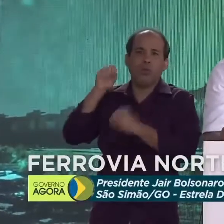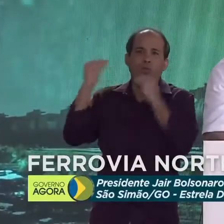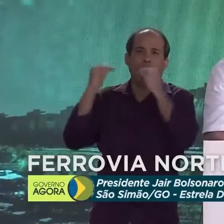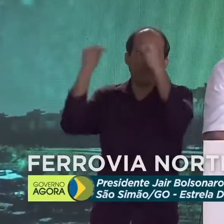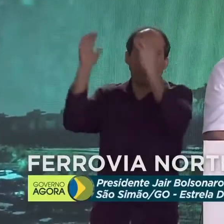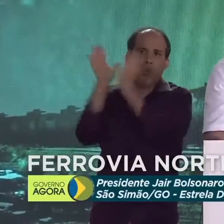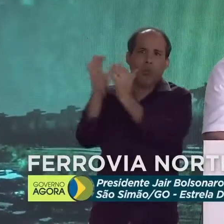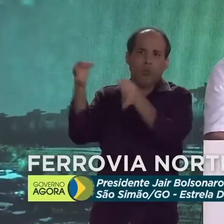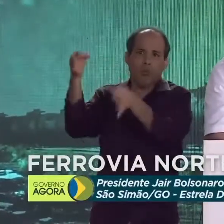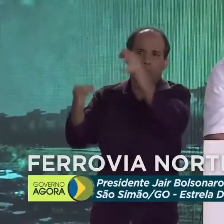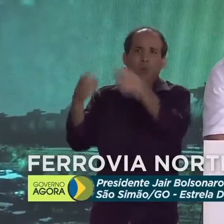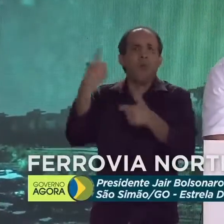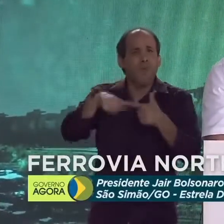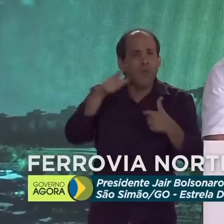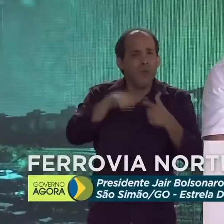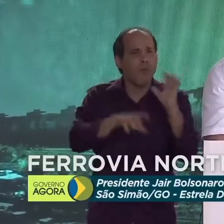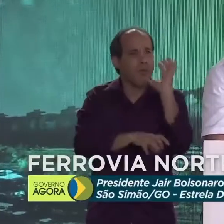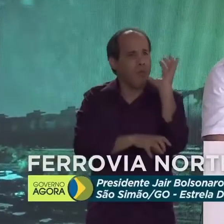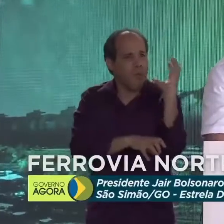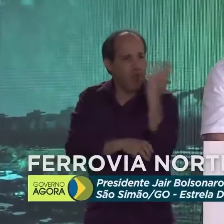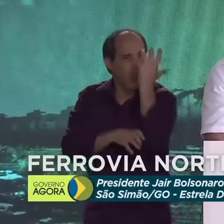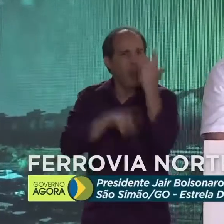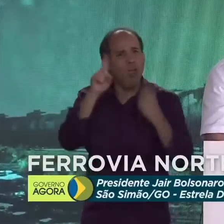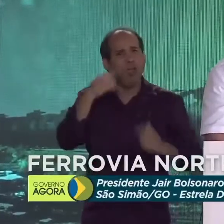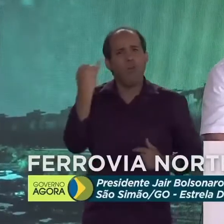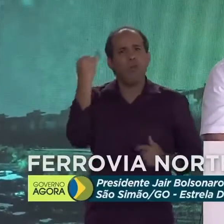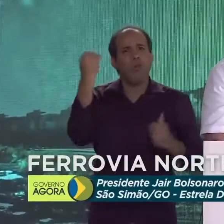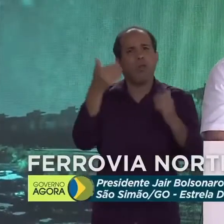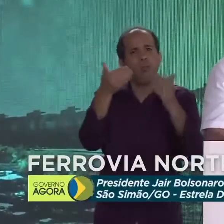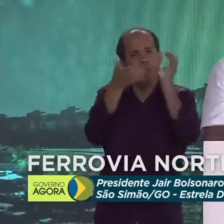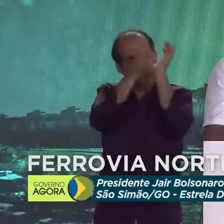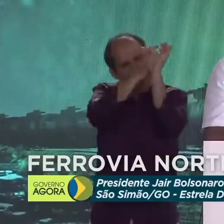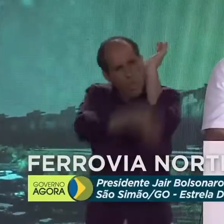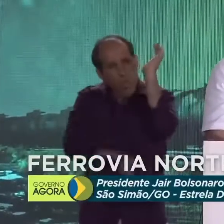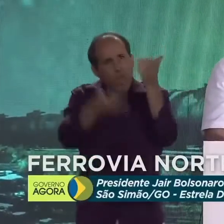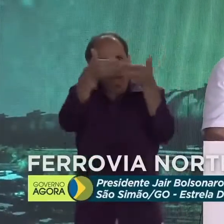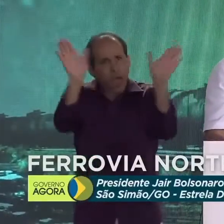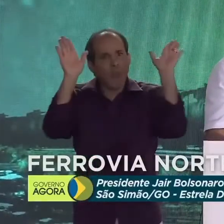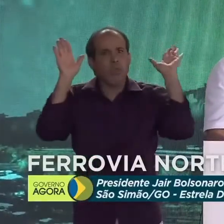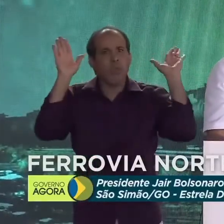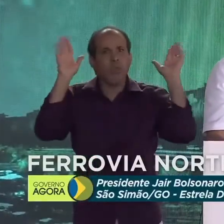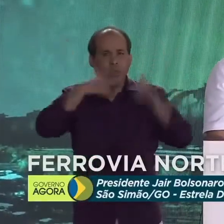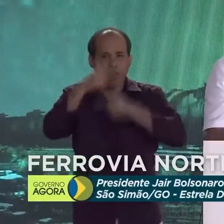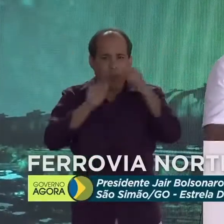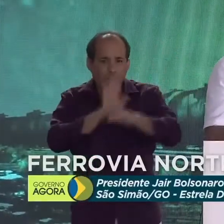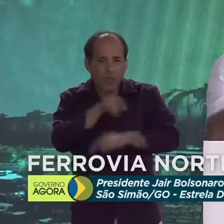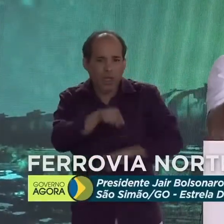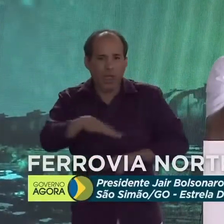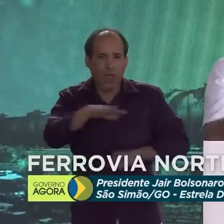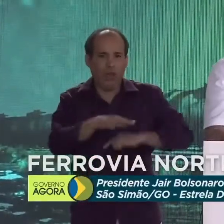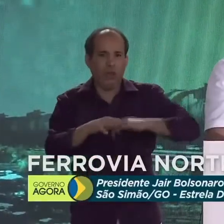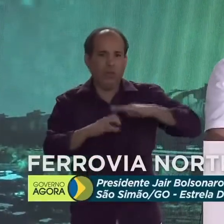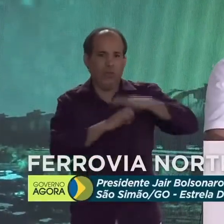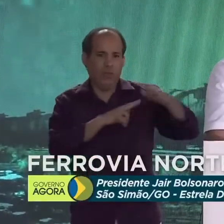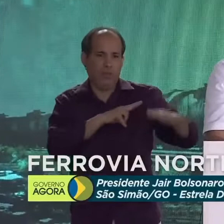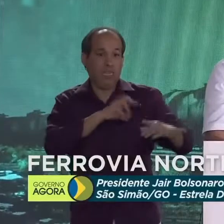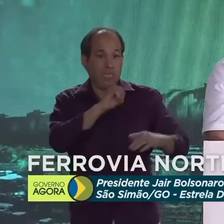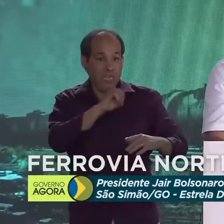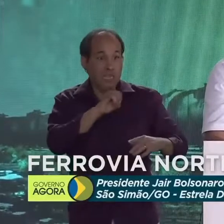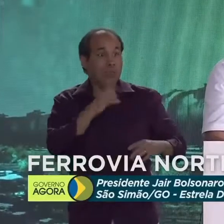Na questão ambiental também é muito importante esse travamento. Então nós trabalhamos para ajudar a iniciativa privada, e ajudando, estamos ajudando